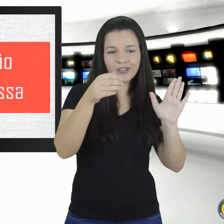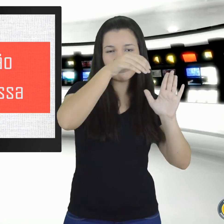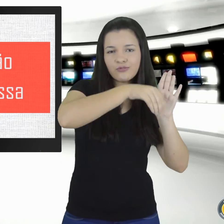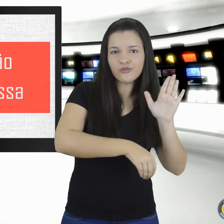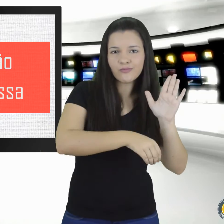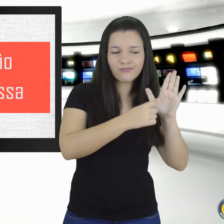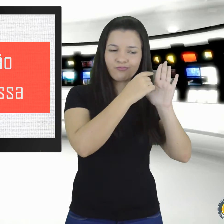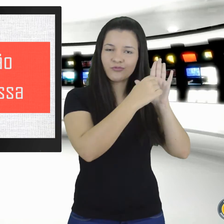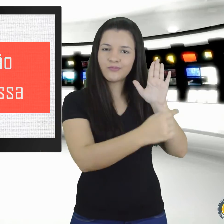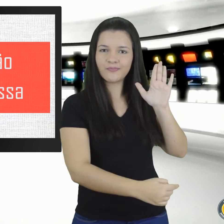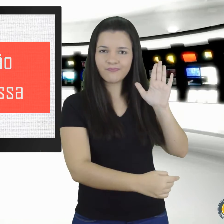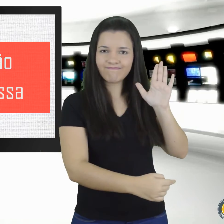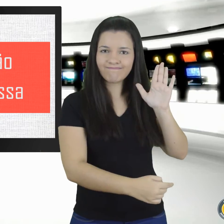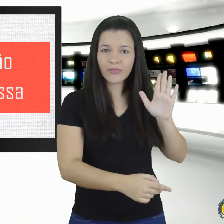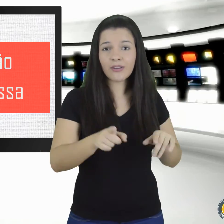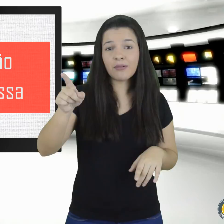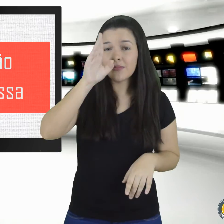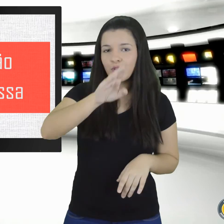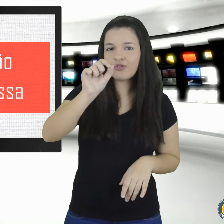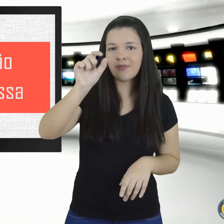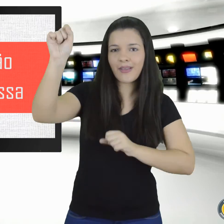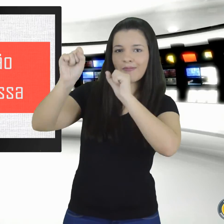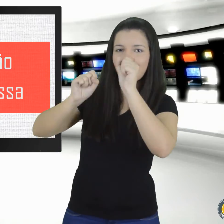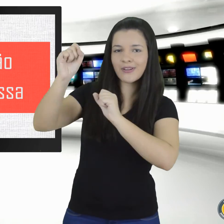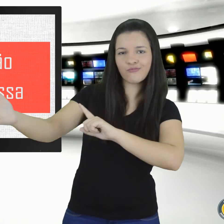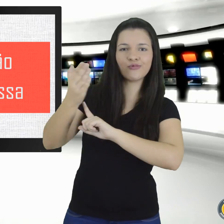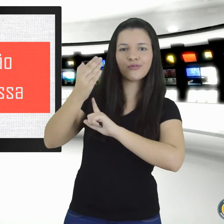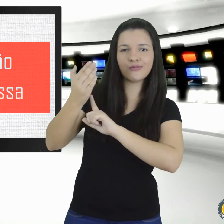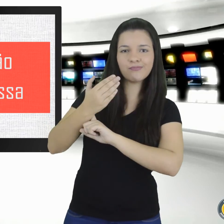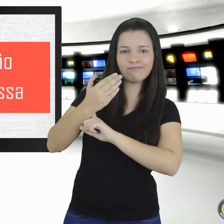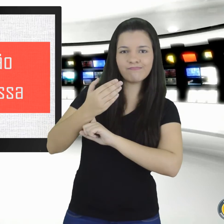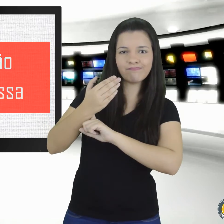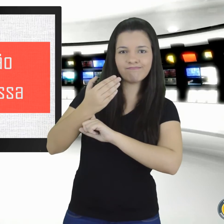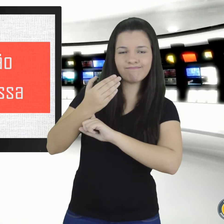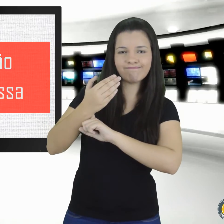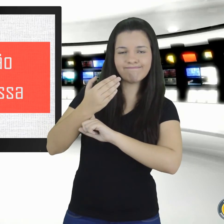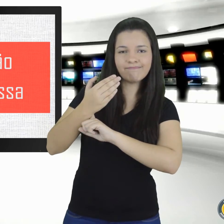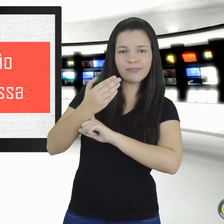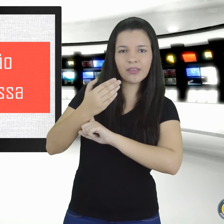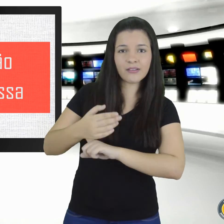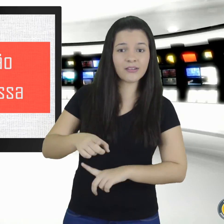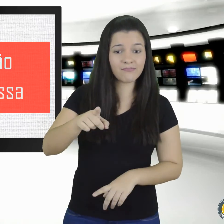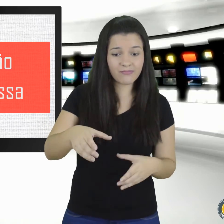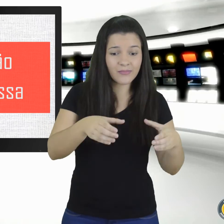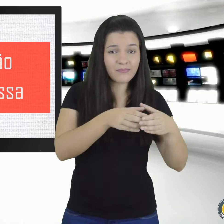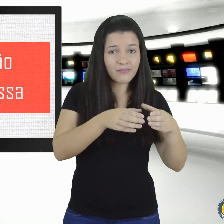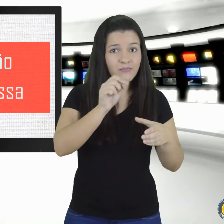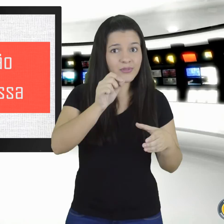depende essencialmente de doações e/ou contribuições de associados e da